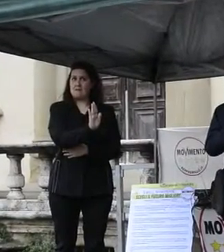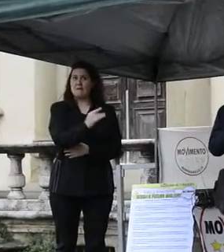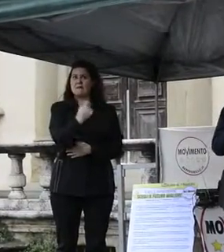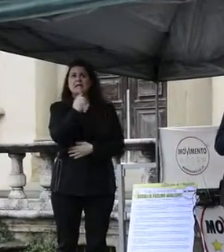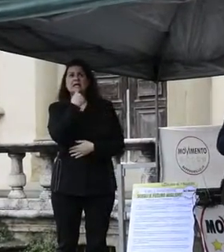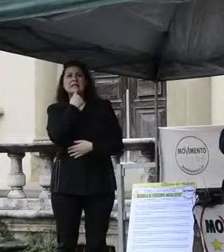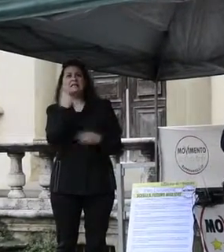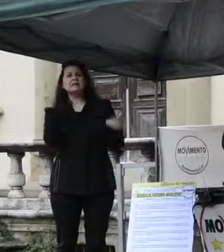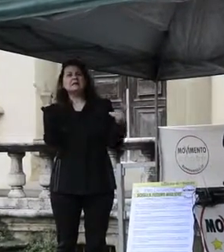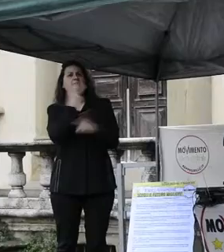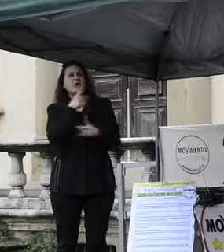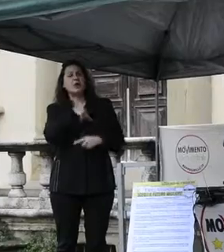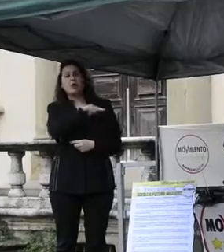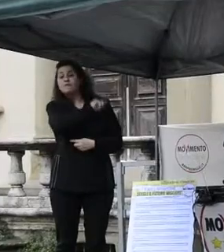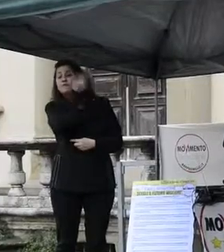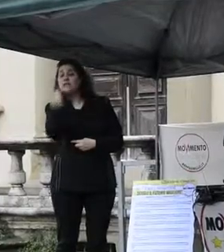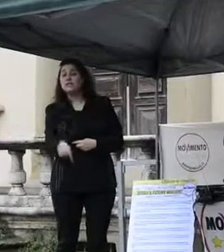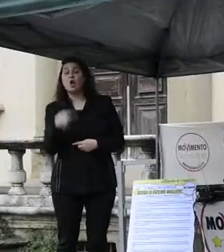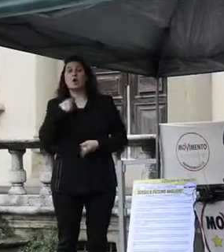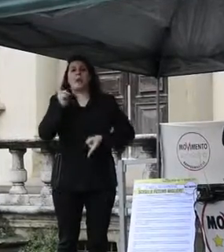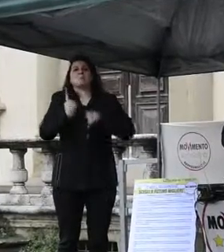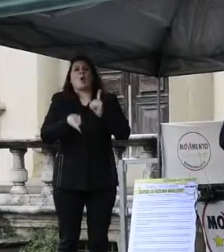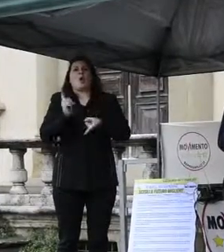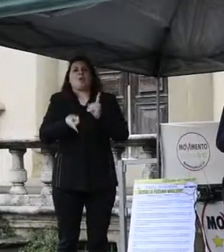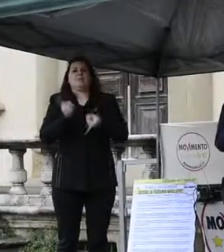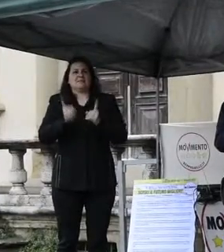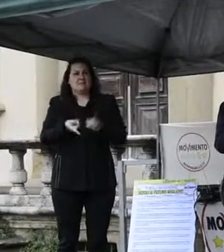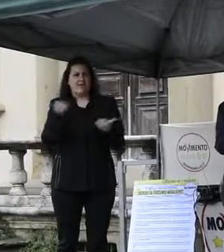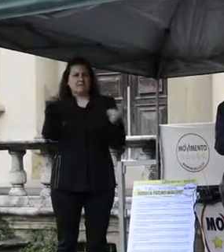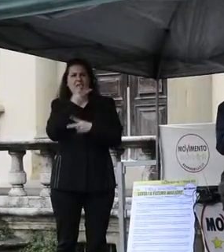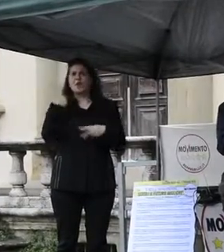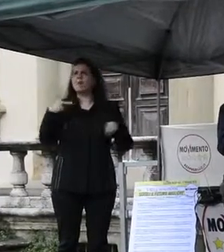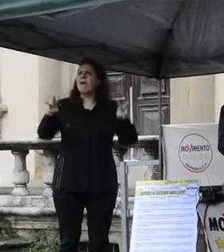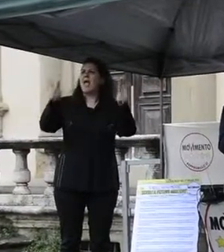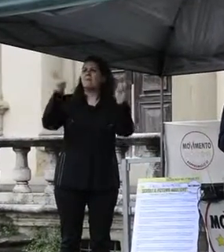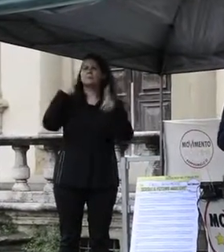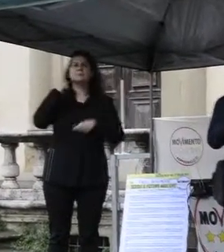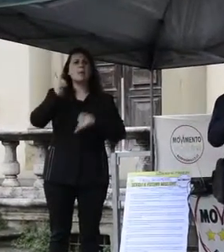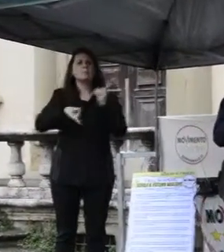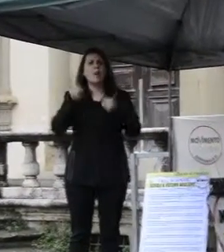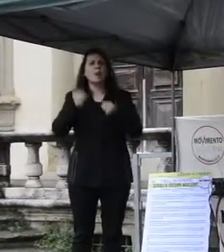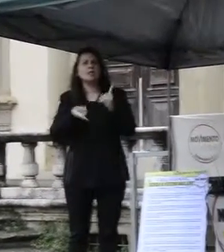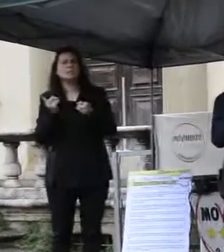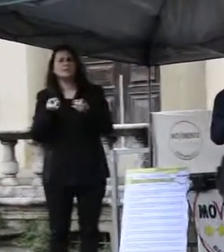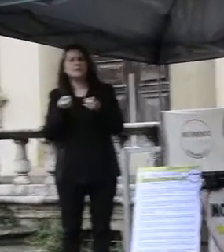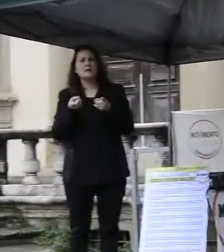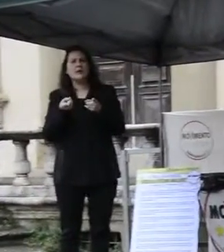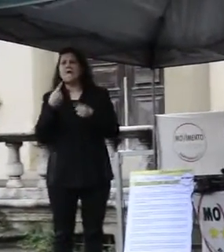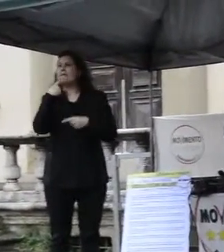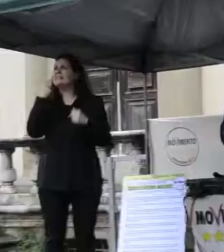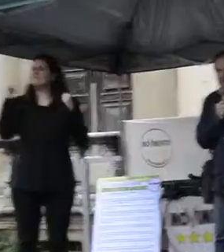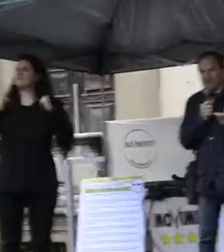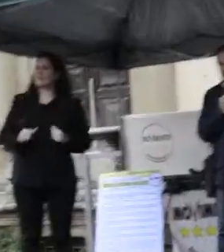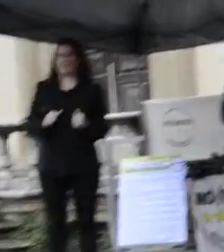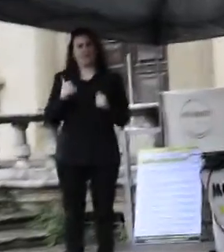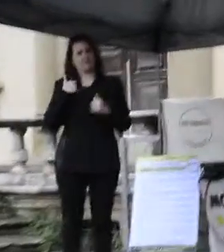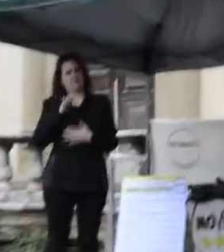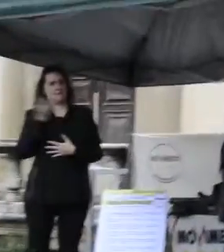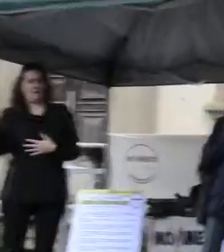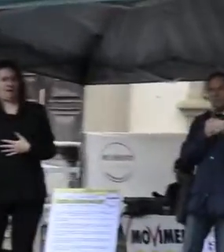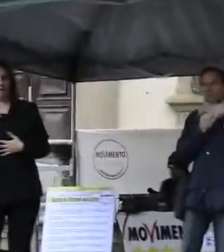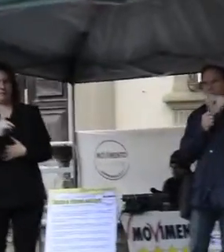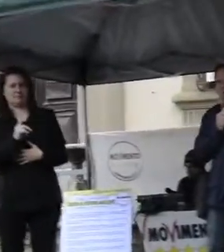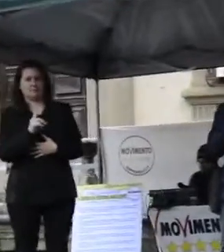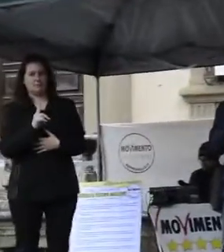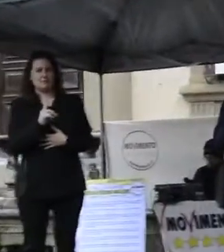hanno occupato finora la politica, non è della politica in senso quella che viene fatta dai cittadini normalmente, la